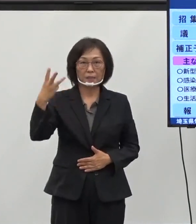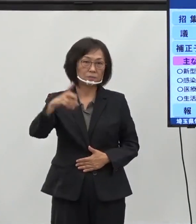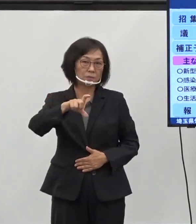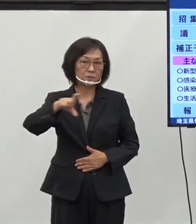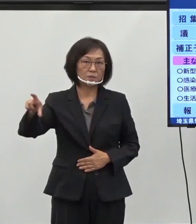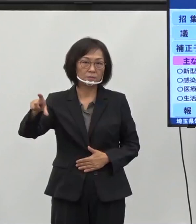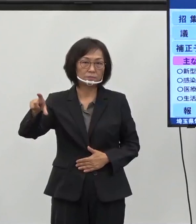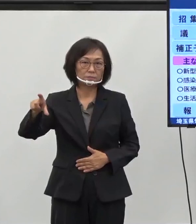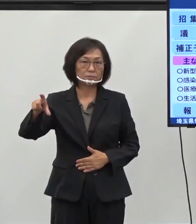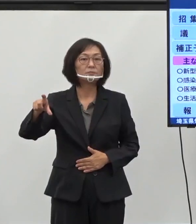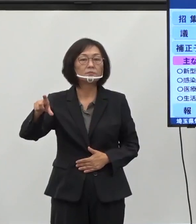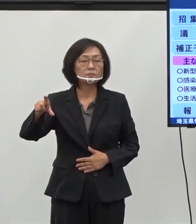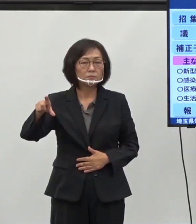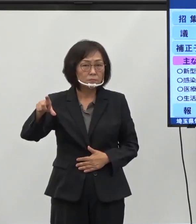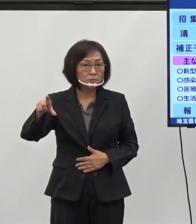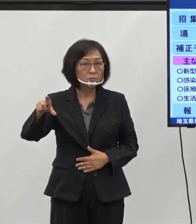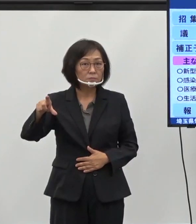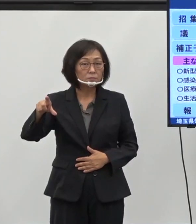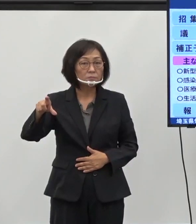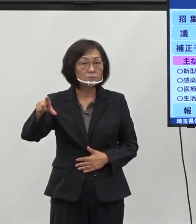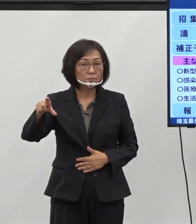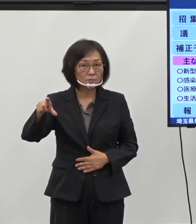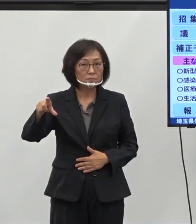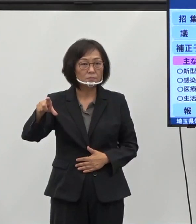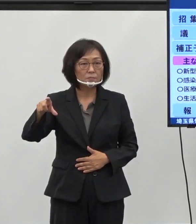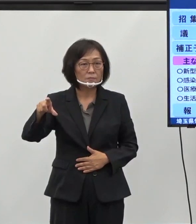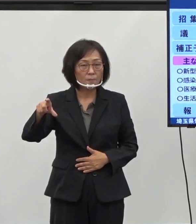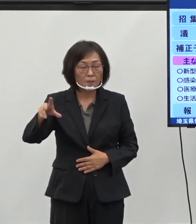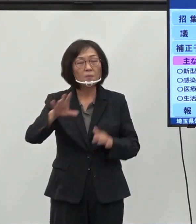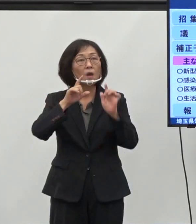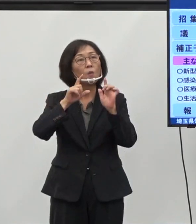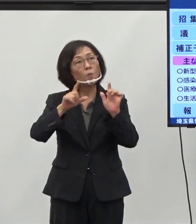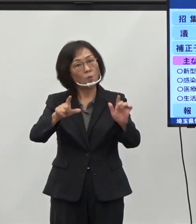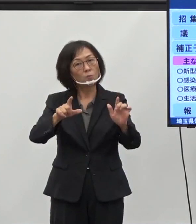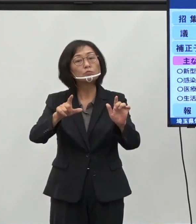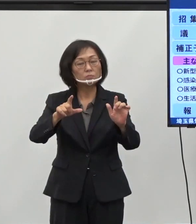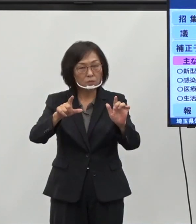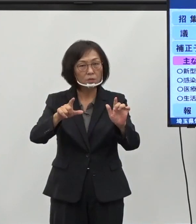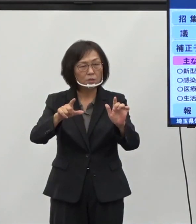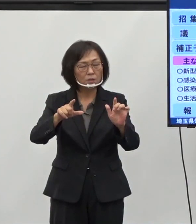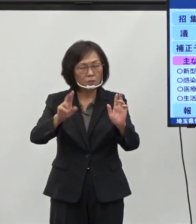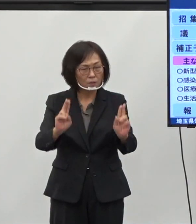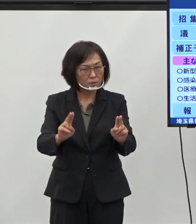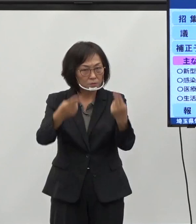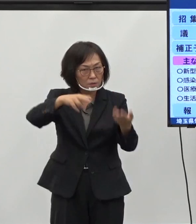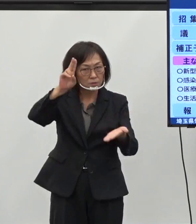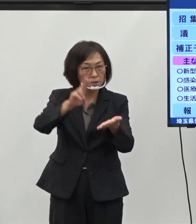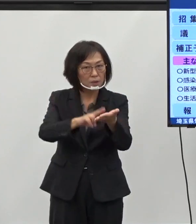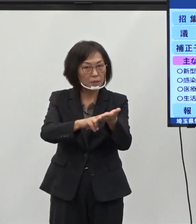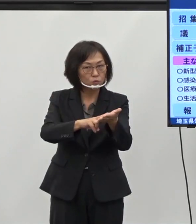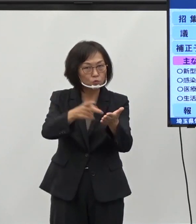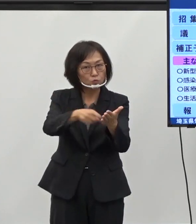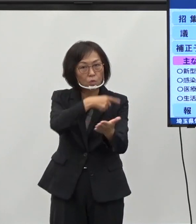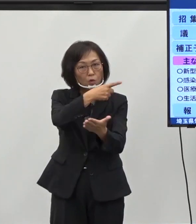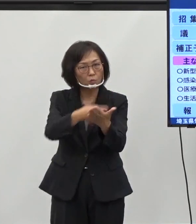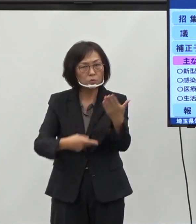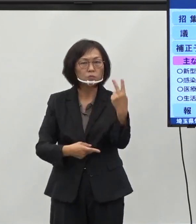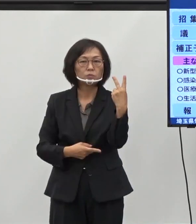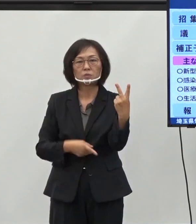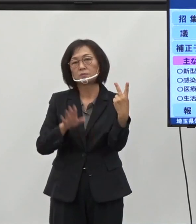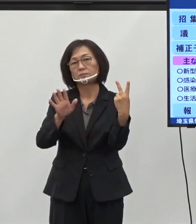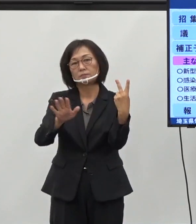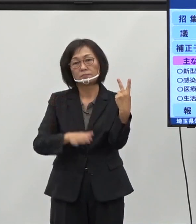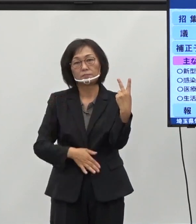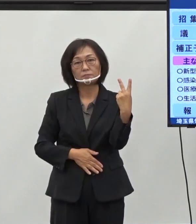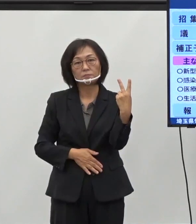となります。なお、これに合わせまして、報告として専決処分事項の2件がございま